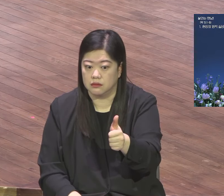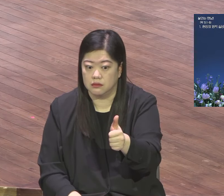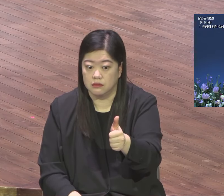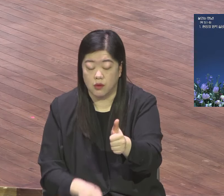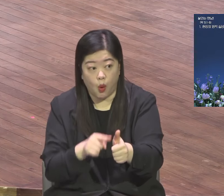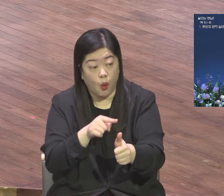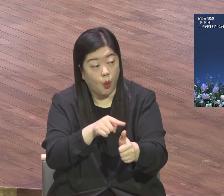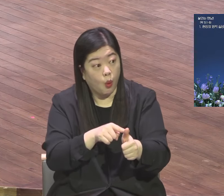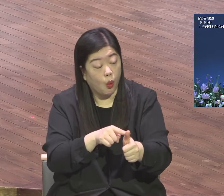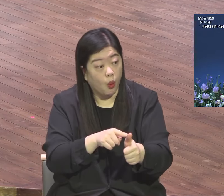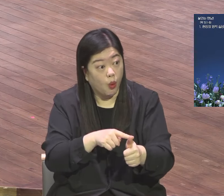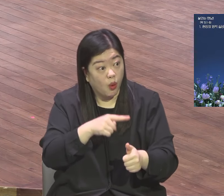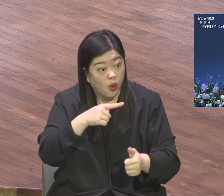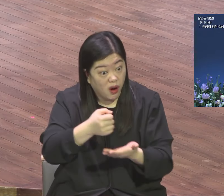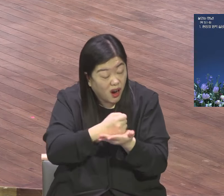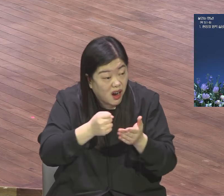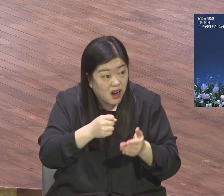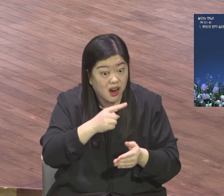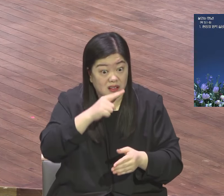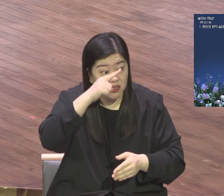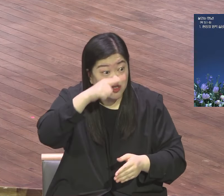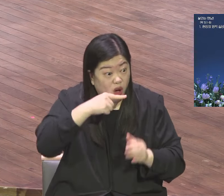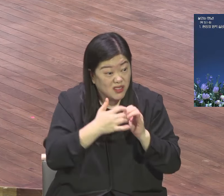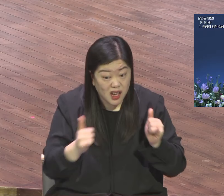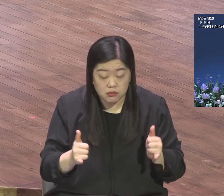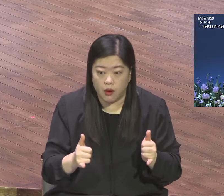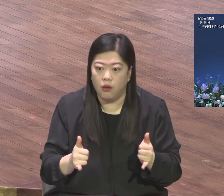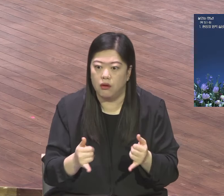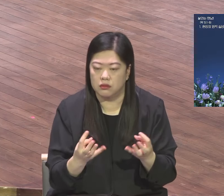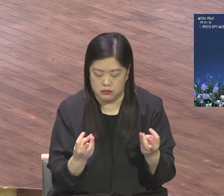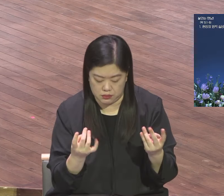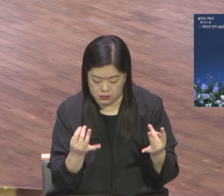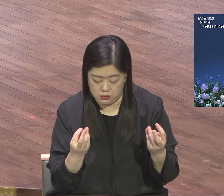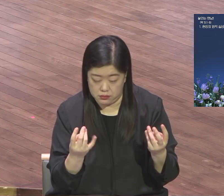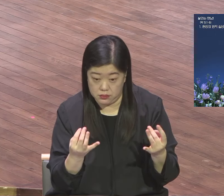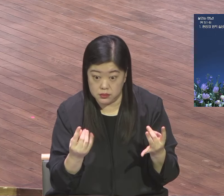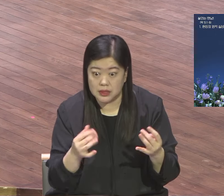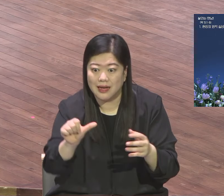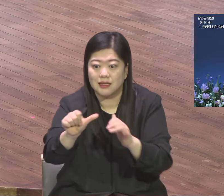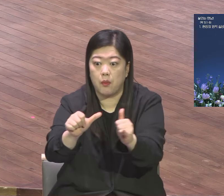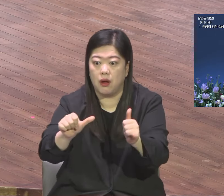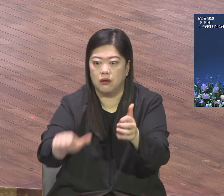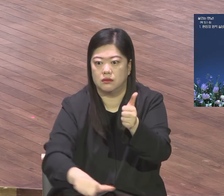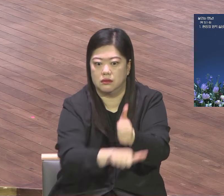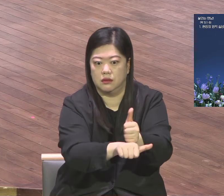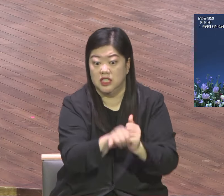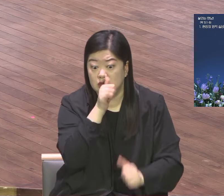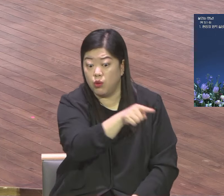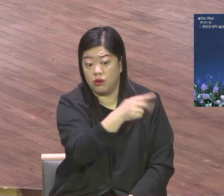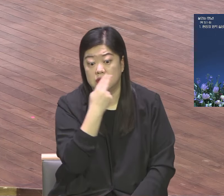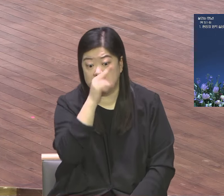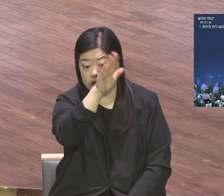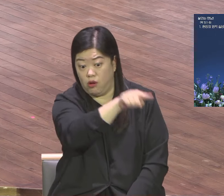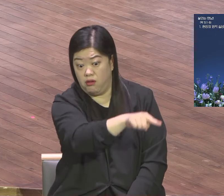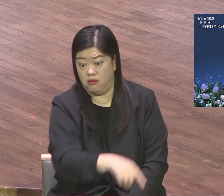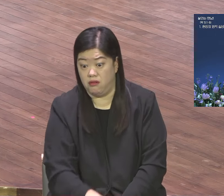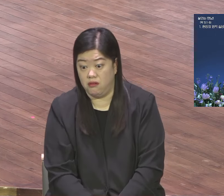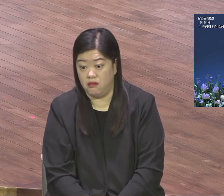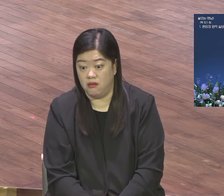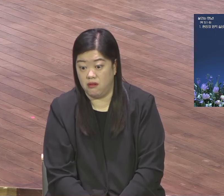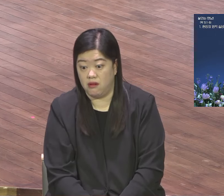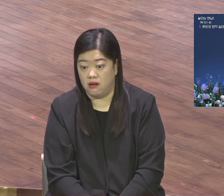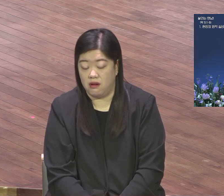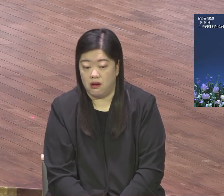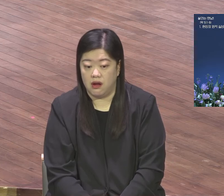막론하고 이렇게 공중모세 잡은 자 하늘에 있는 악의 영들에게 휘둘리는